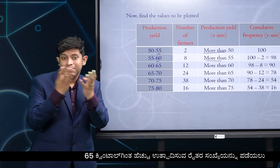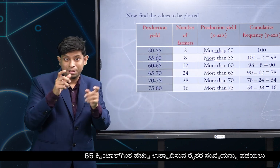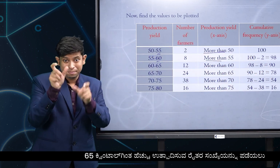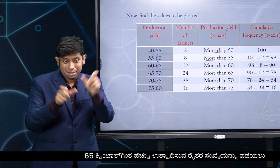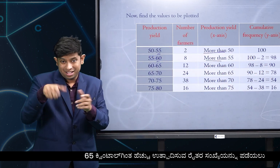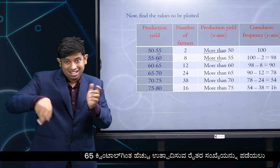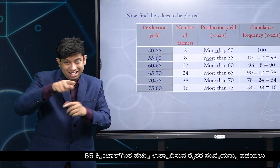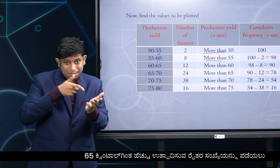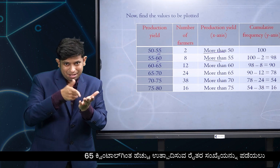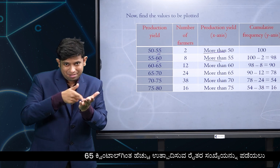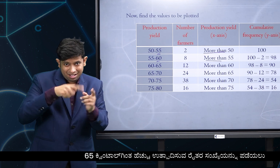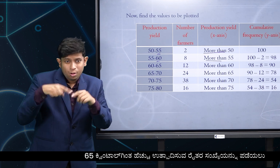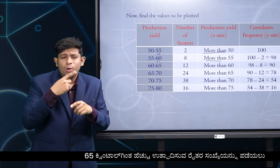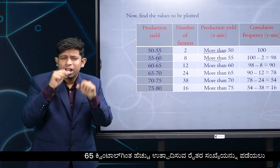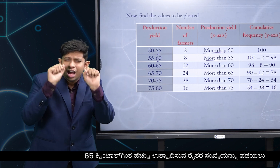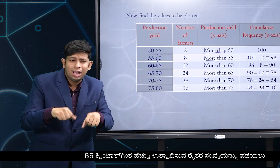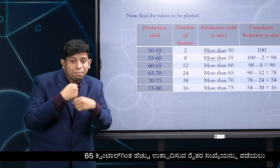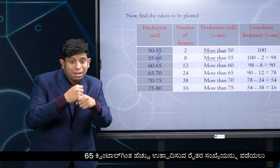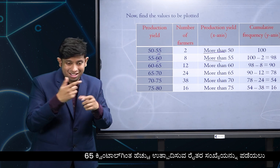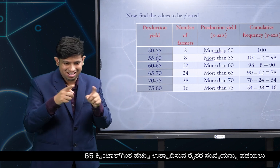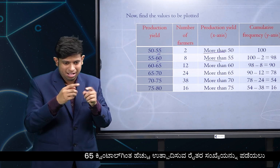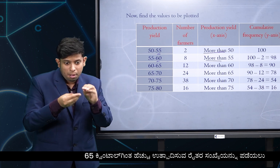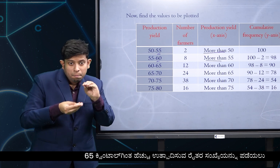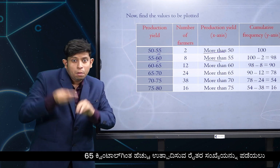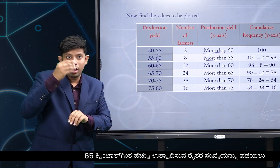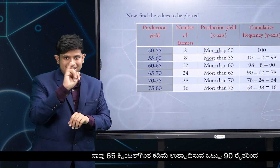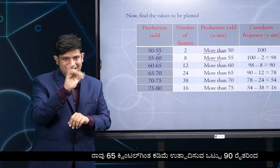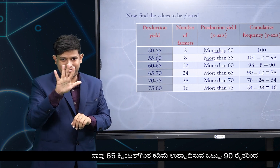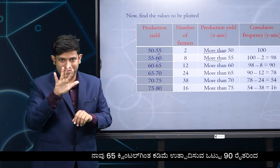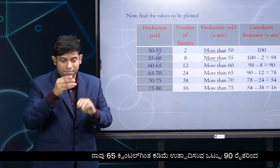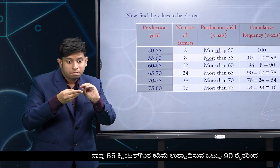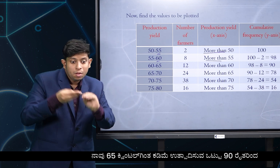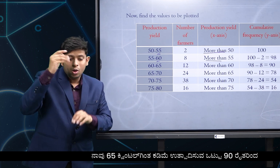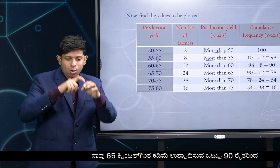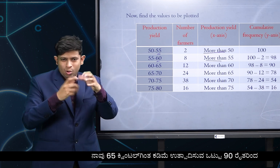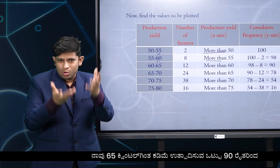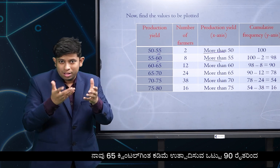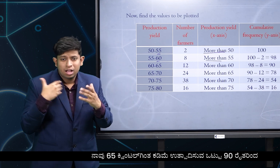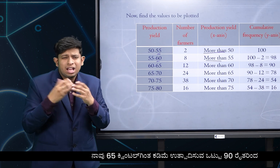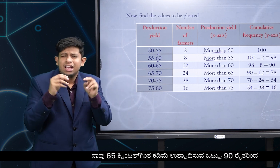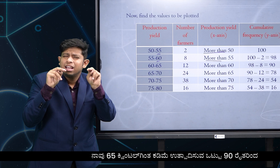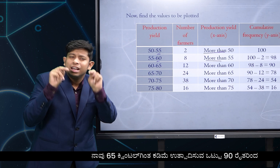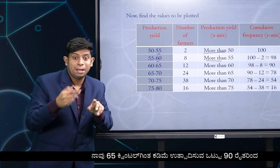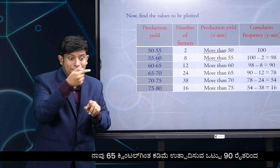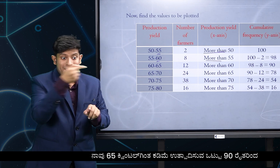65 ಕ್ವಿಂಟಾಲ್ಗಿಂತ ಹೆಚ್ಚು ಉತ್ಪಾದಿಸುವ ರೈತರ ಸಂಖ್ಯೆಯನ್ನು ಪಡೆಯಲು ನಾವು 65 ಕ್ವಿಂಟಾಲ್ಗಿಂತ ಕಡಿಮೆ ಉತ್ಪಾದಿಸುವ